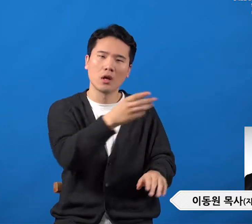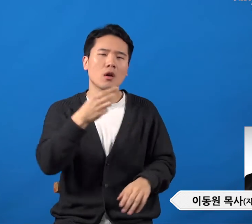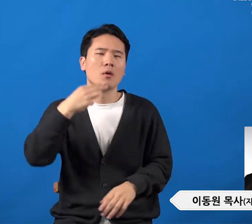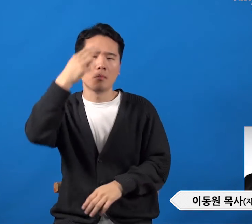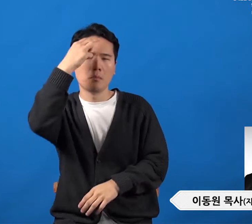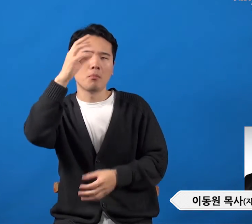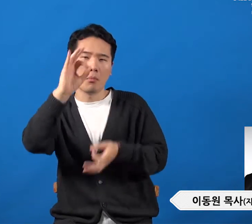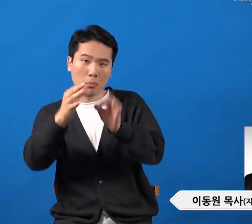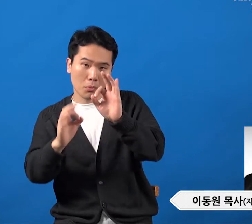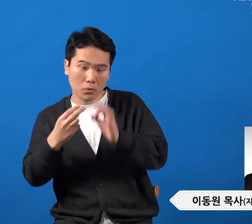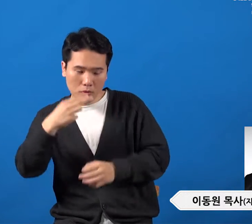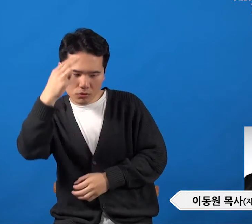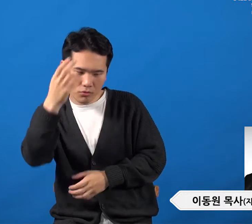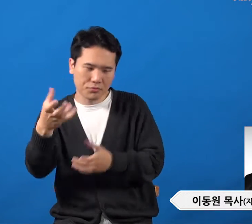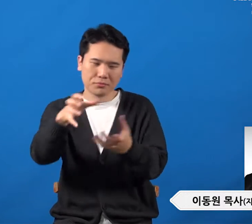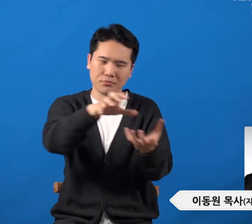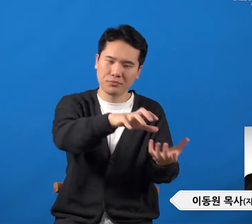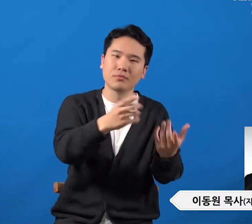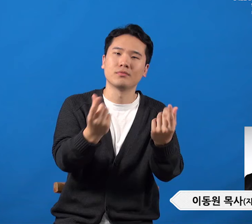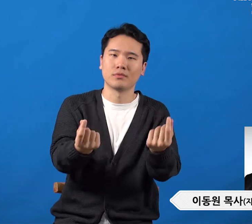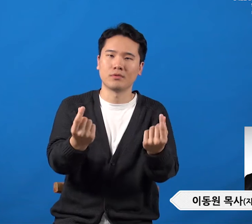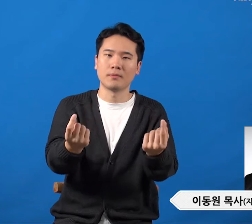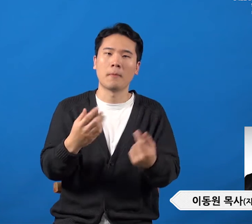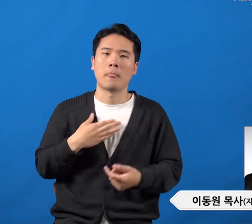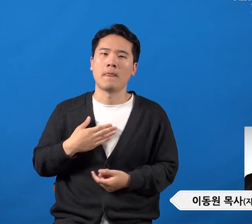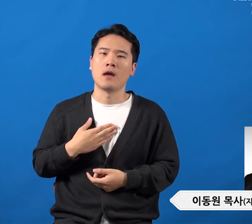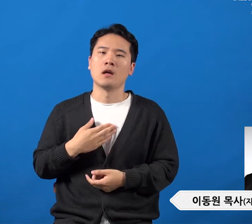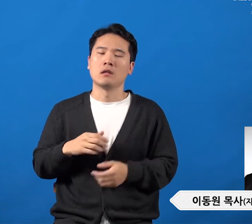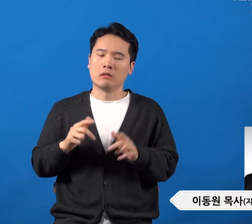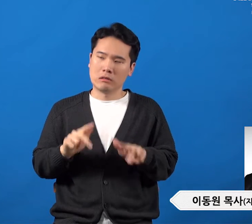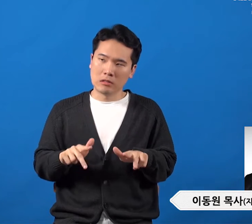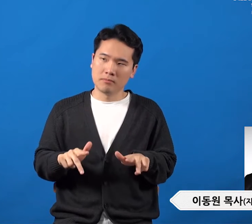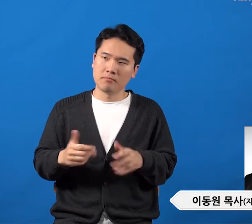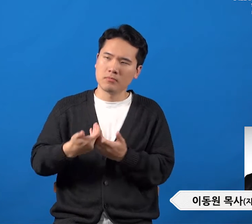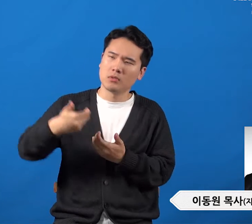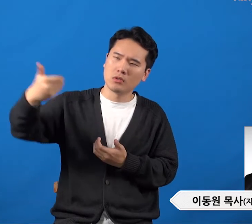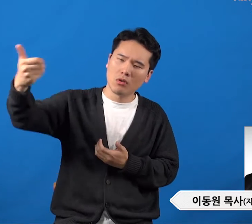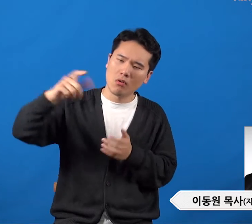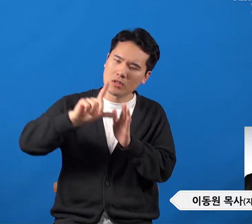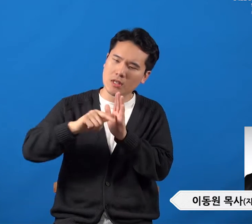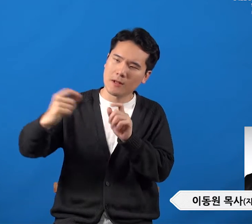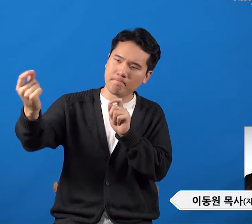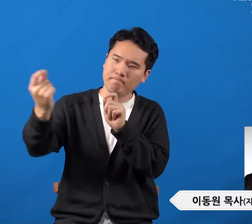인생이 다 부어져서 떠날 시각이 이제 가까웠도다.